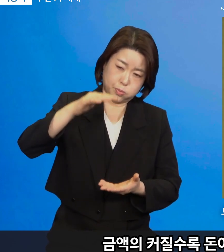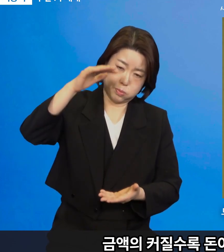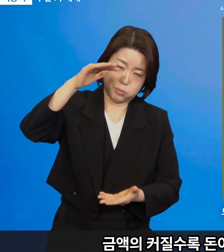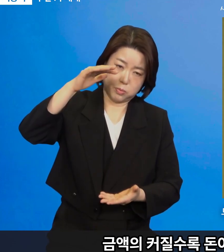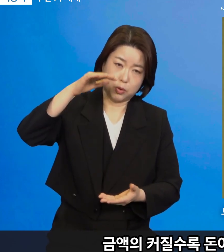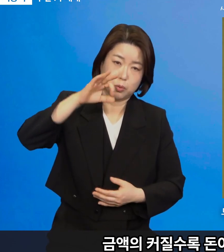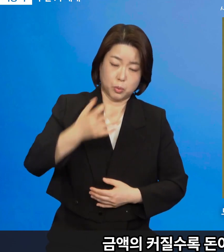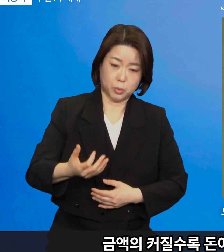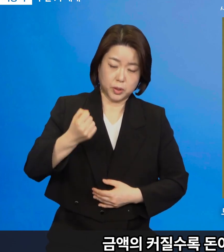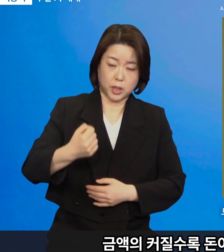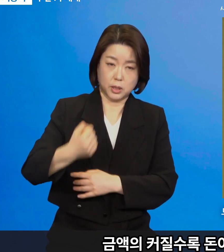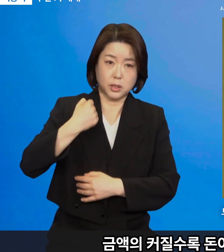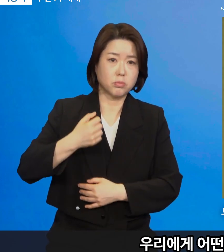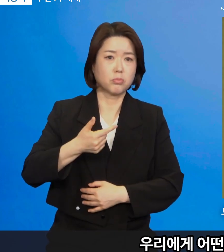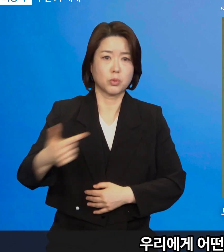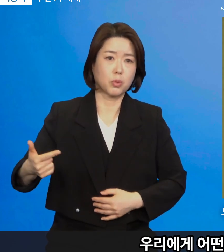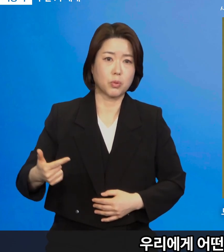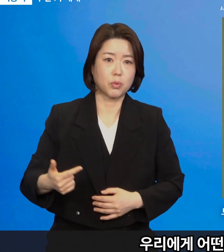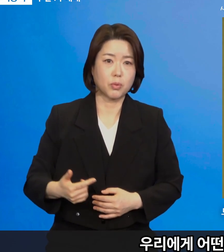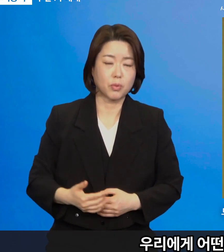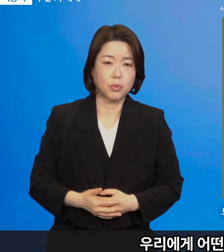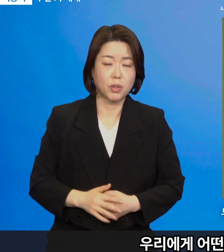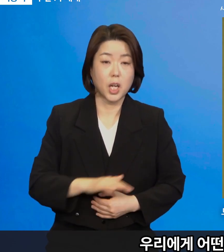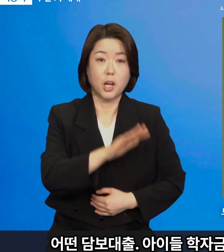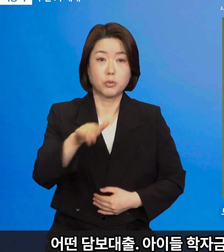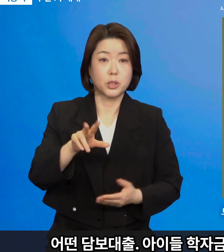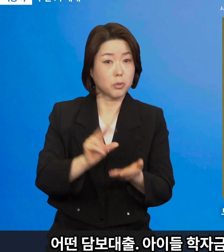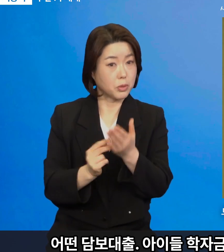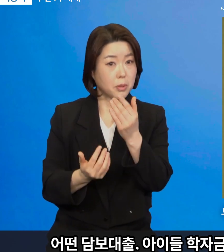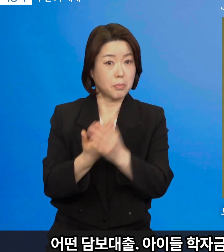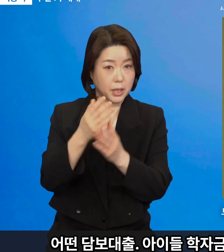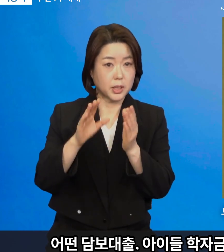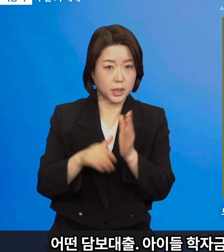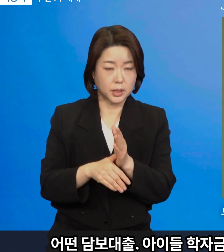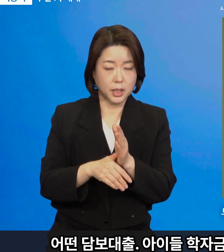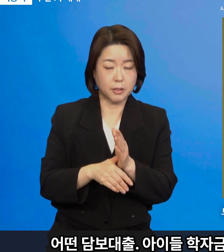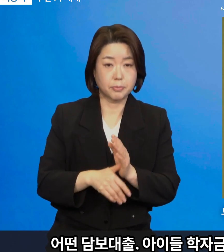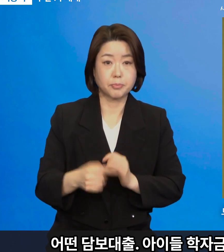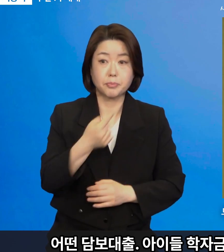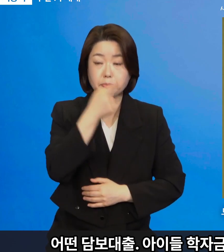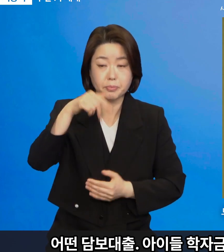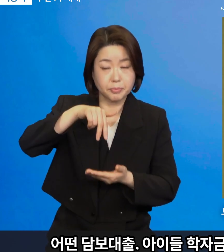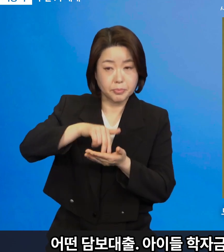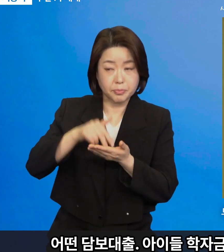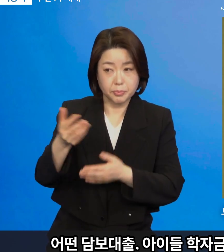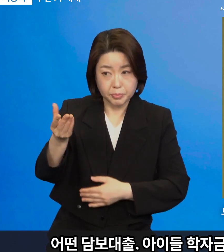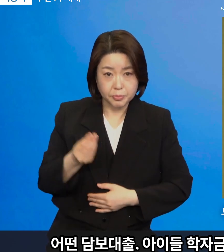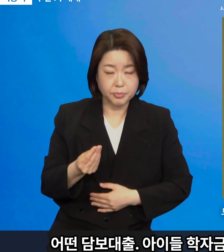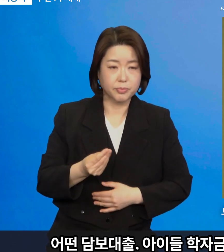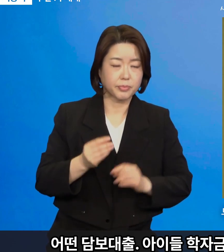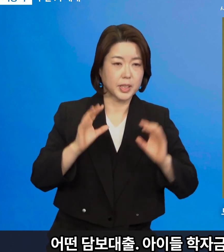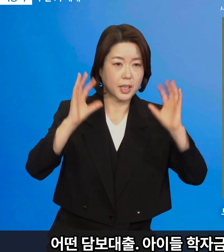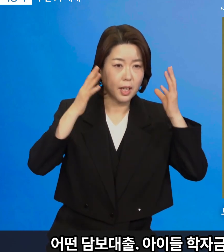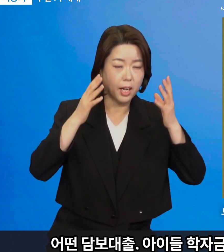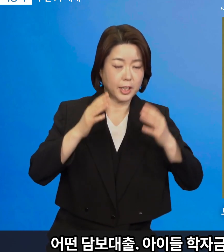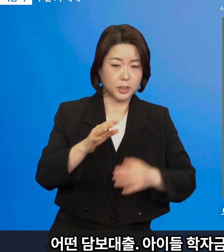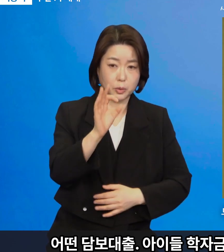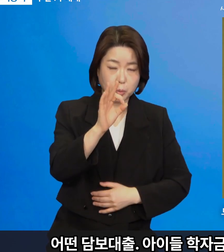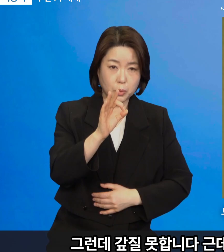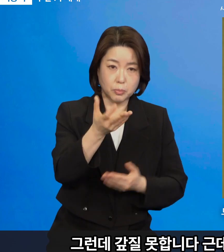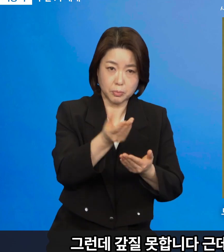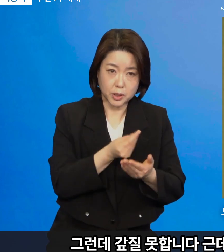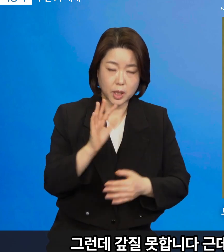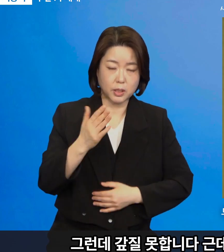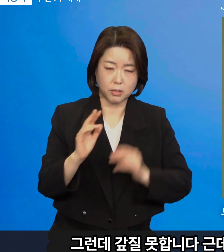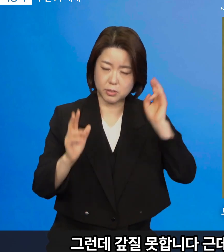힘은 커집니다. 우리에게 어떤 문제가 있어요. 어떤 담보대출, 뭐 아이들 학자금 문제, 사업의 어떤 대출 문제,